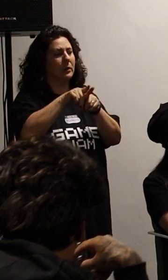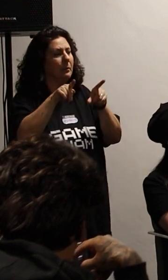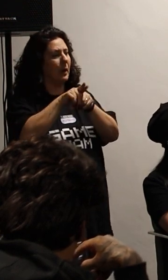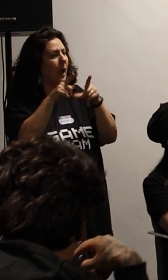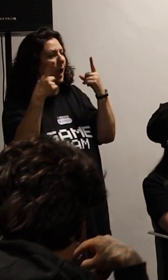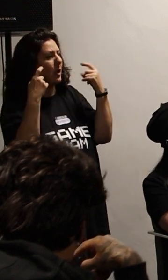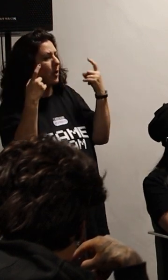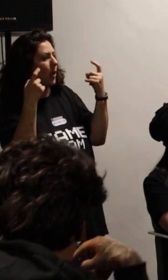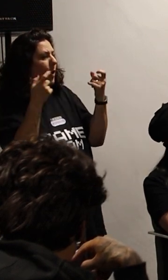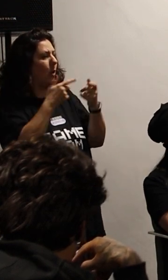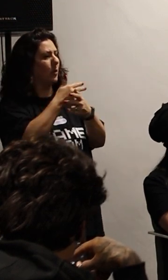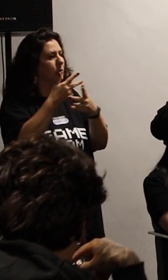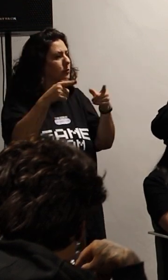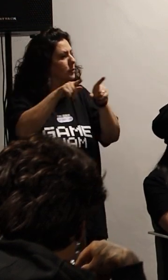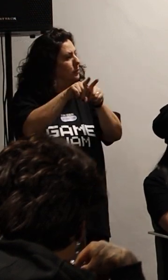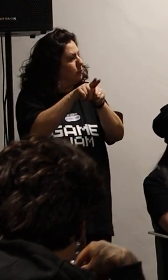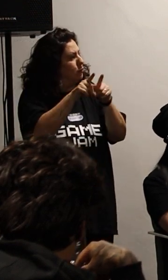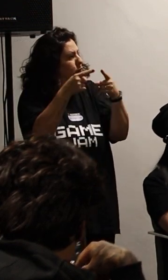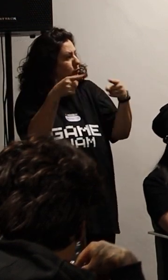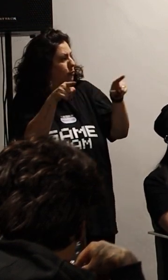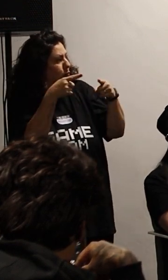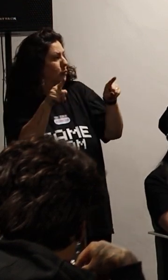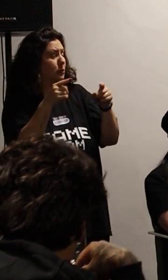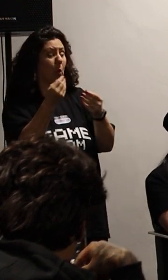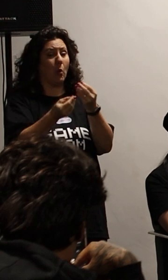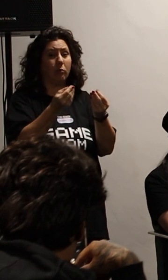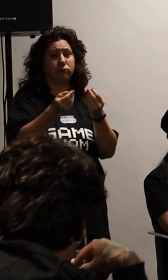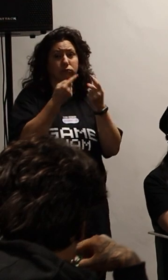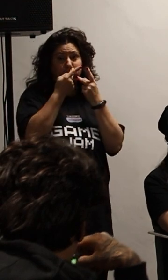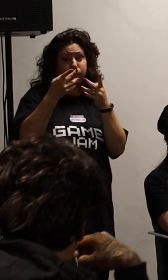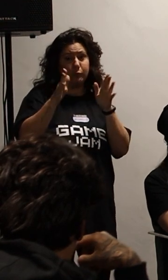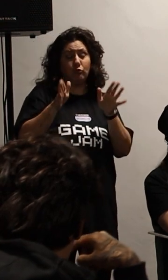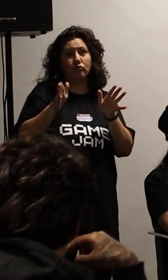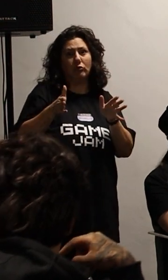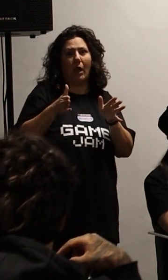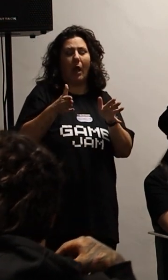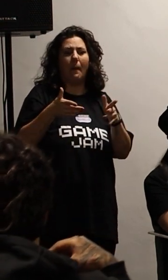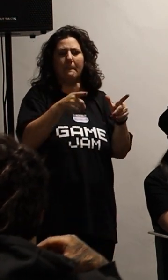som. E música, né? Então, como eu falei, é uma área